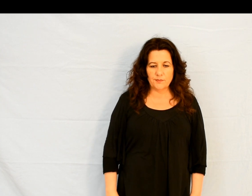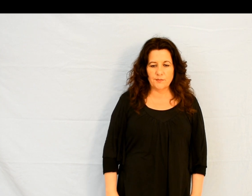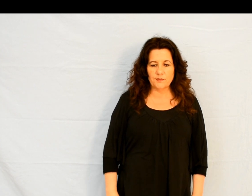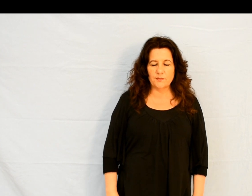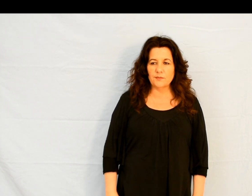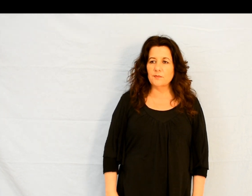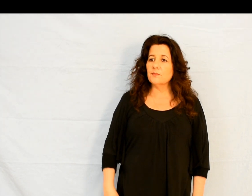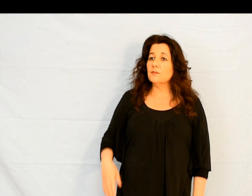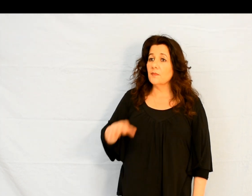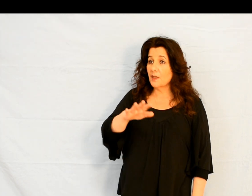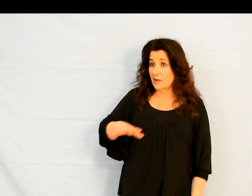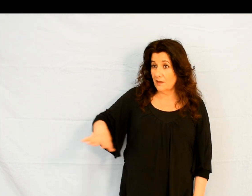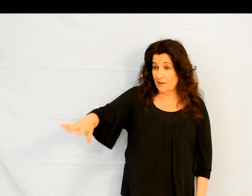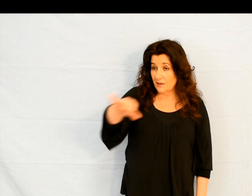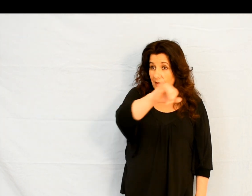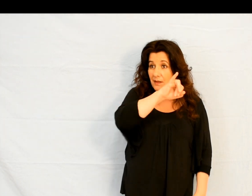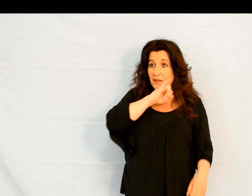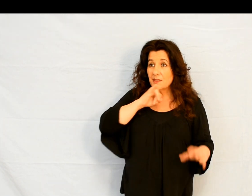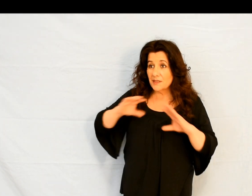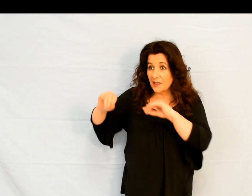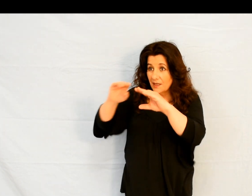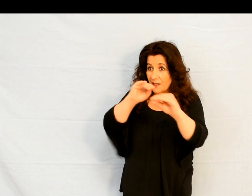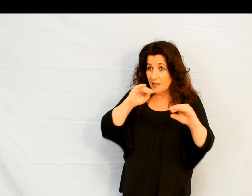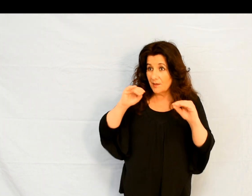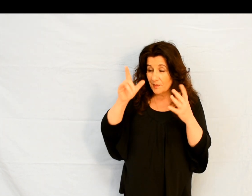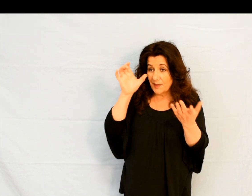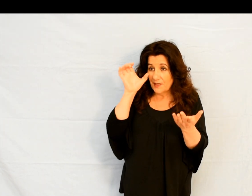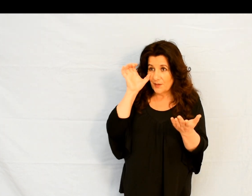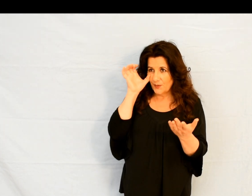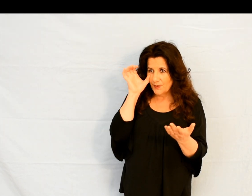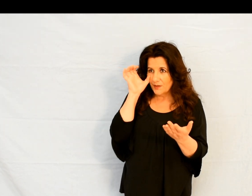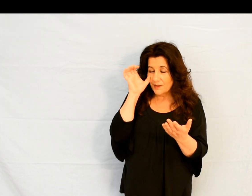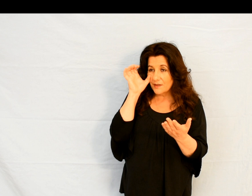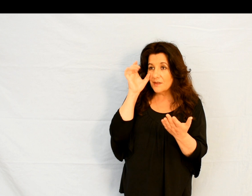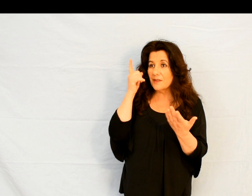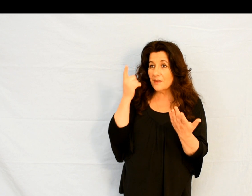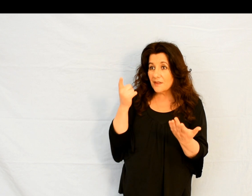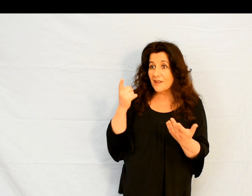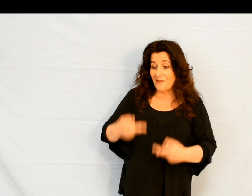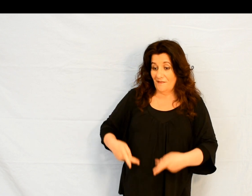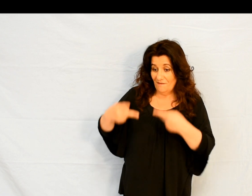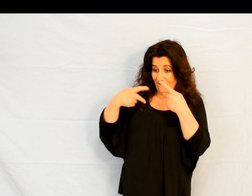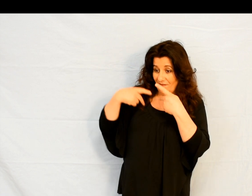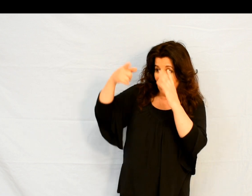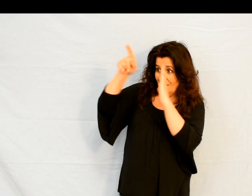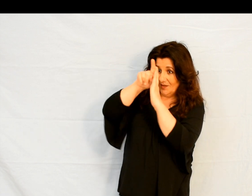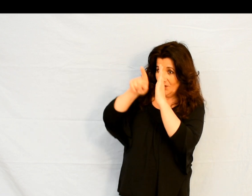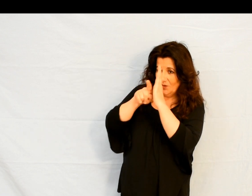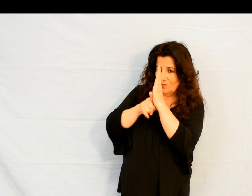Écoute Israël, les commandements de vie. Prête l'oreille pour acquérir la connaissance.